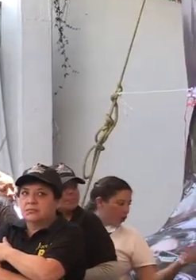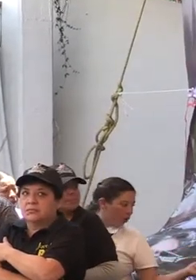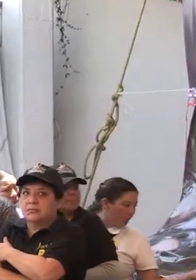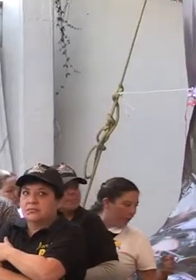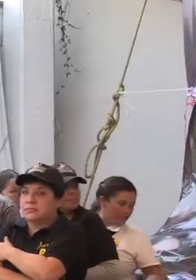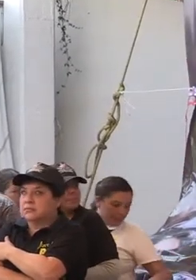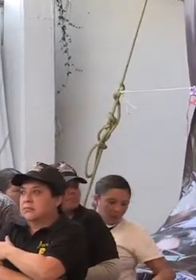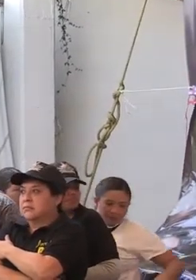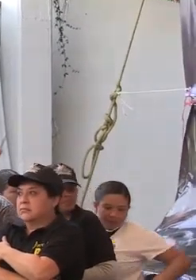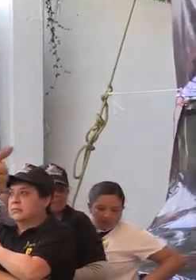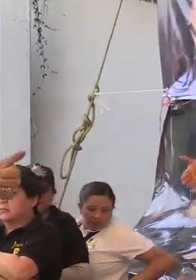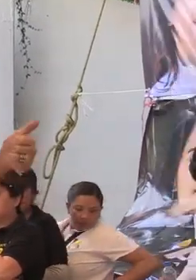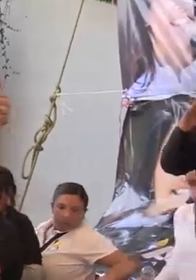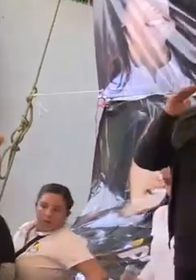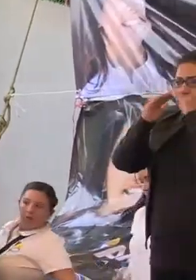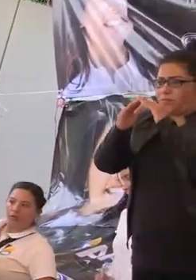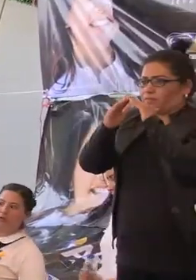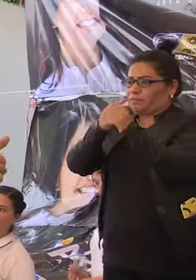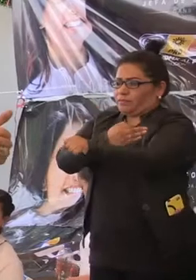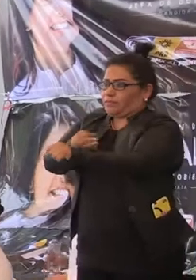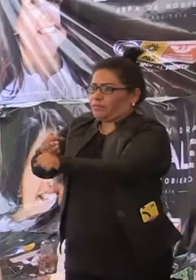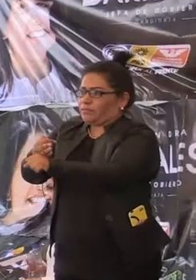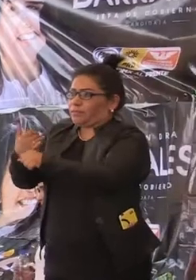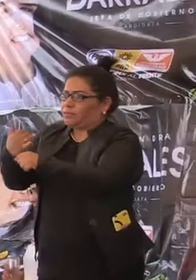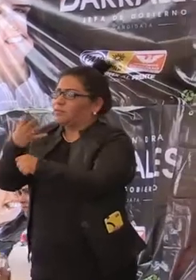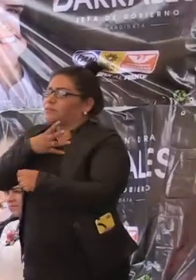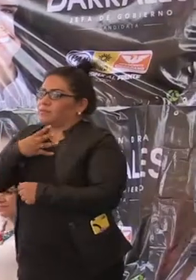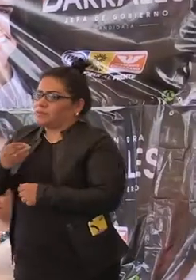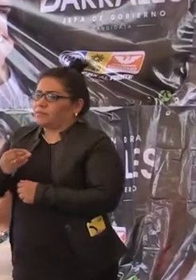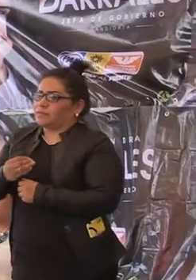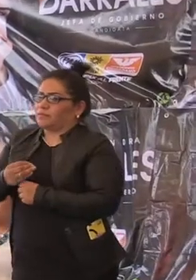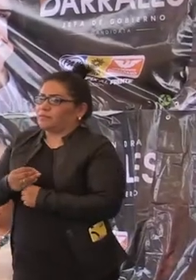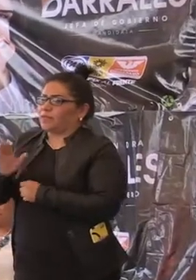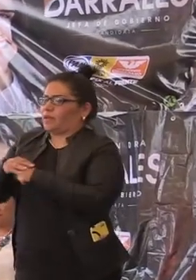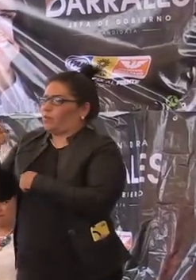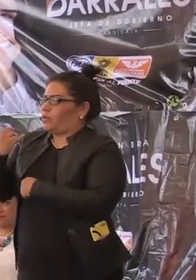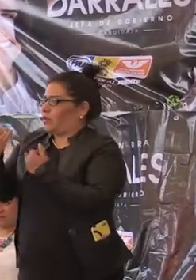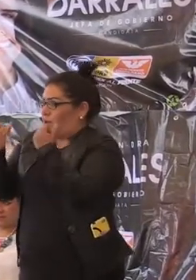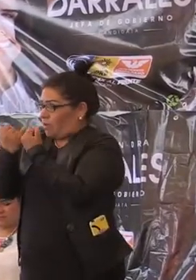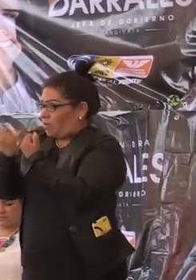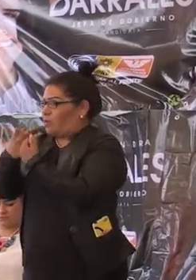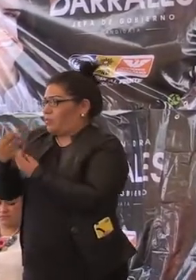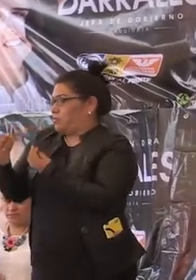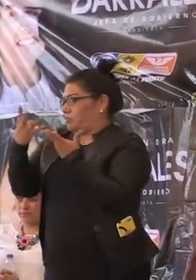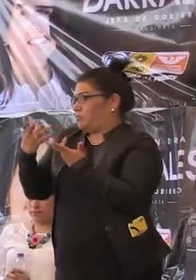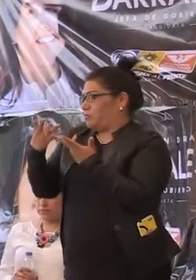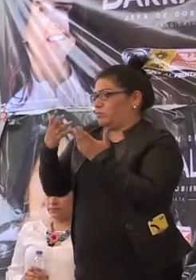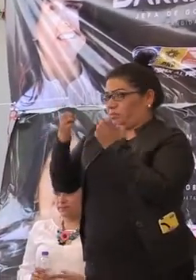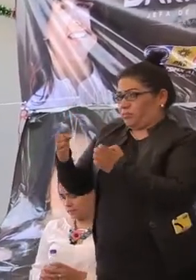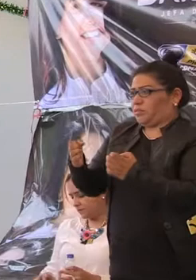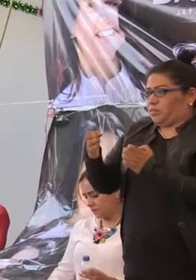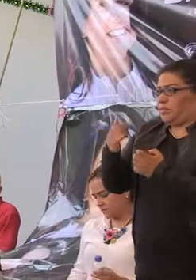para sacar adelante a la familia y sacar adelante a los hijos. Porque igual que muchas y muchos de los que están